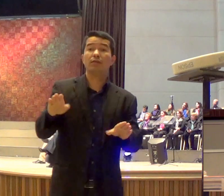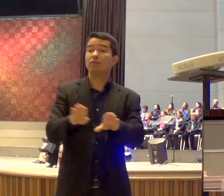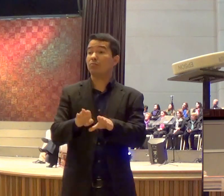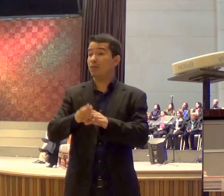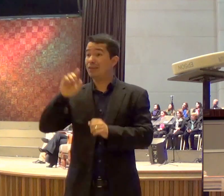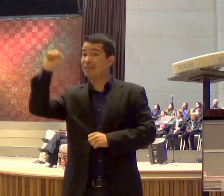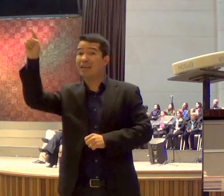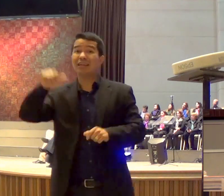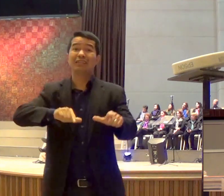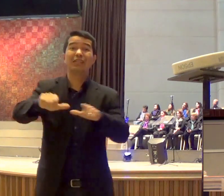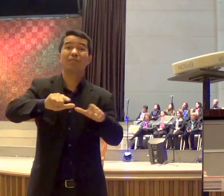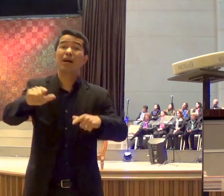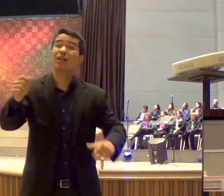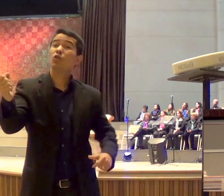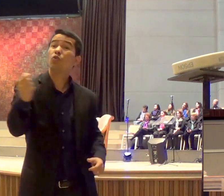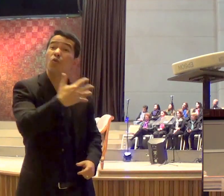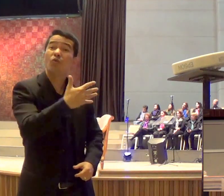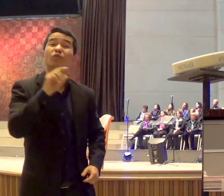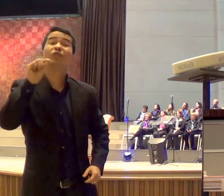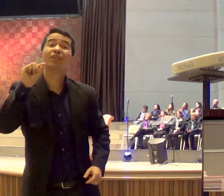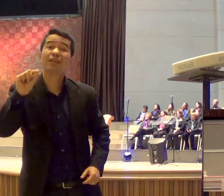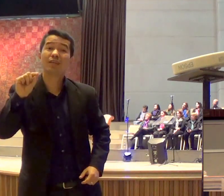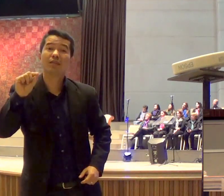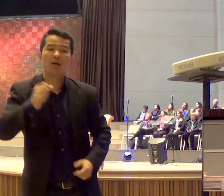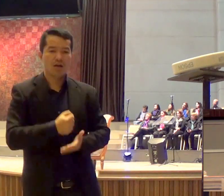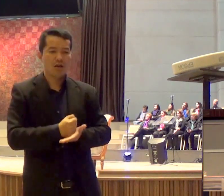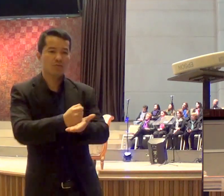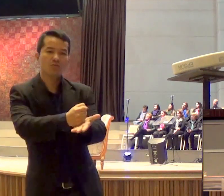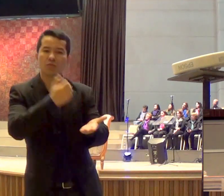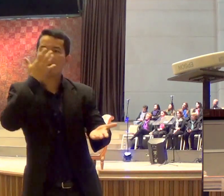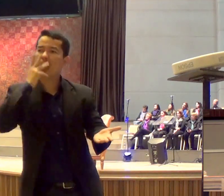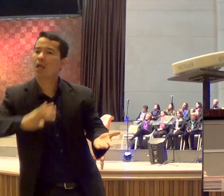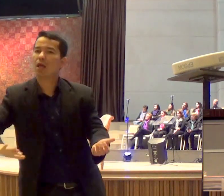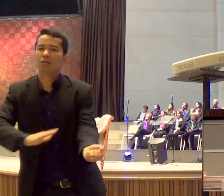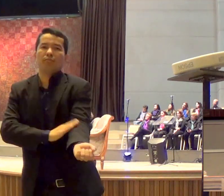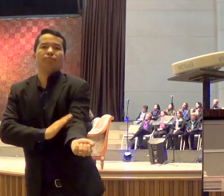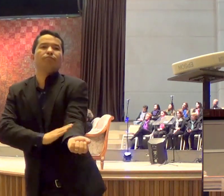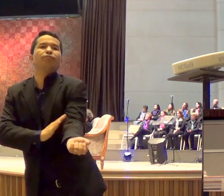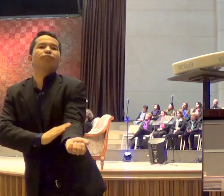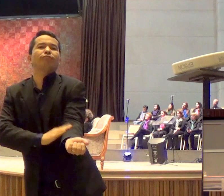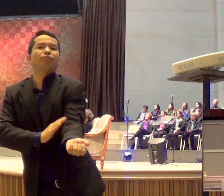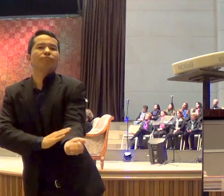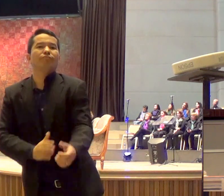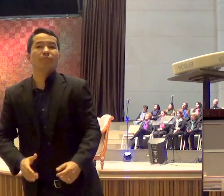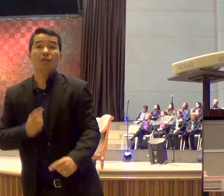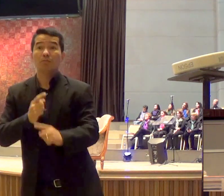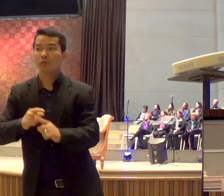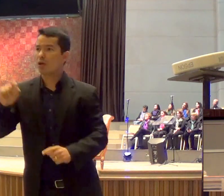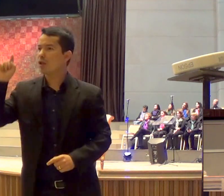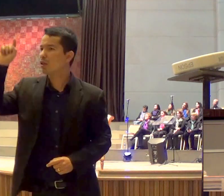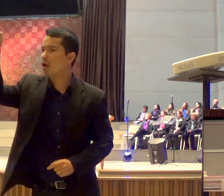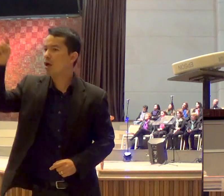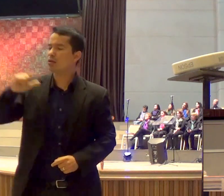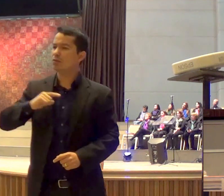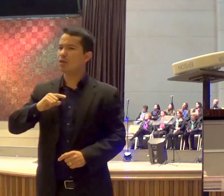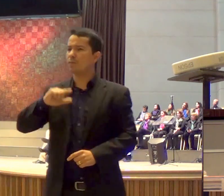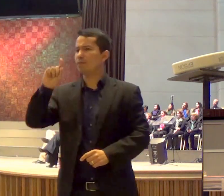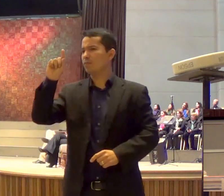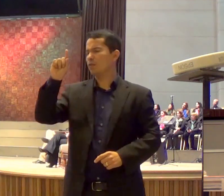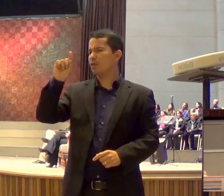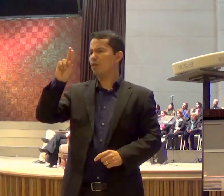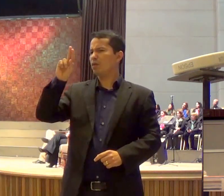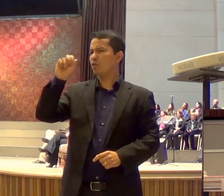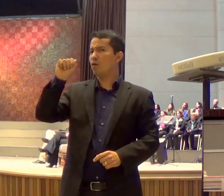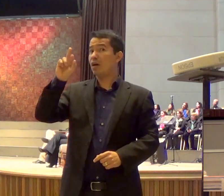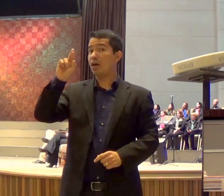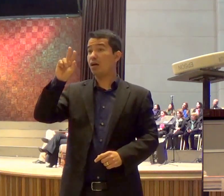Missões Nacionais que é cristolândia para crianças não sei se você já ouviu falar mas na cidade de Guarulhos se concentra